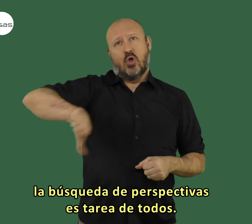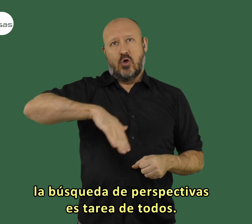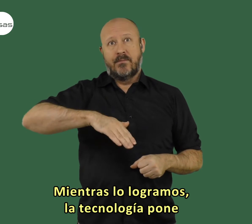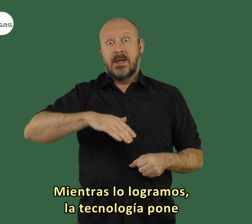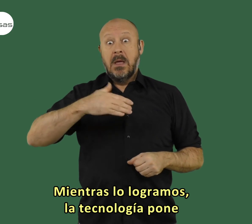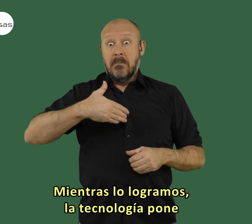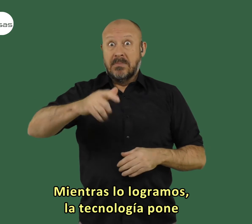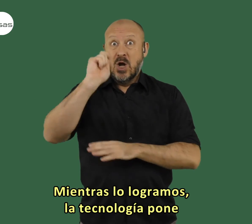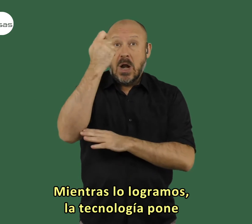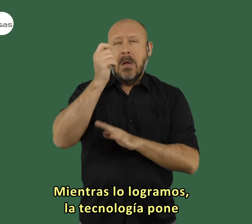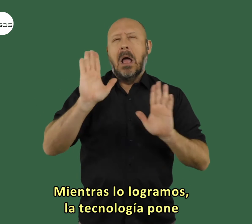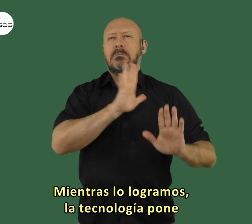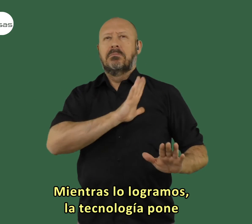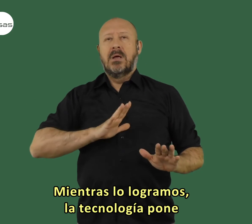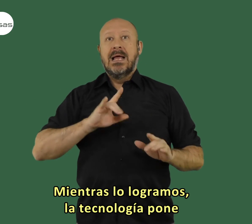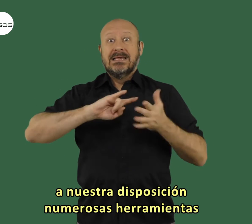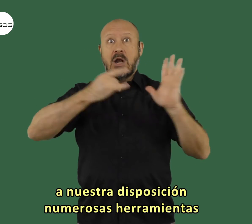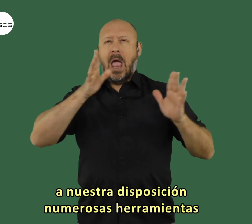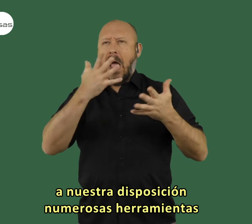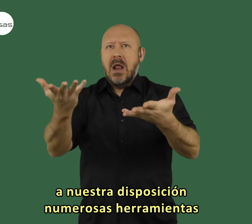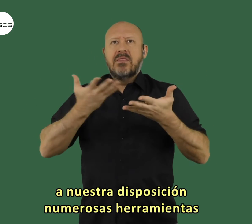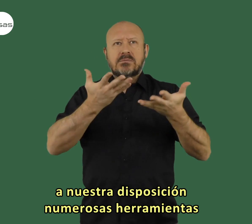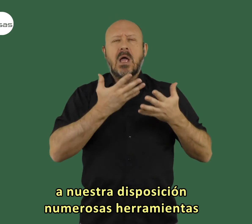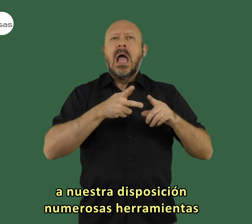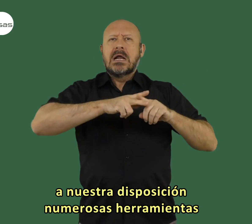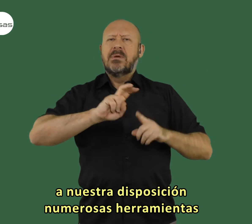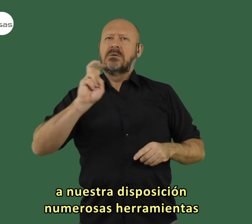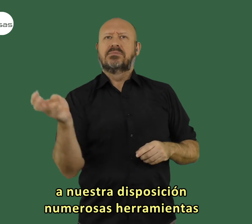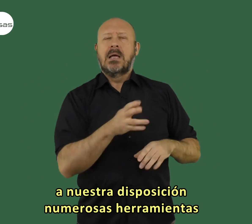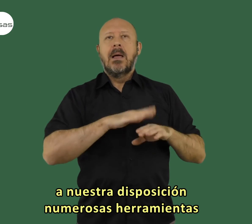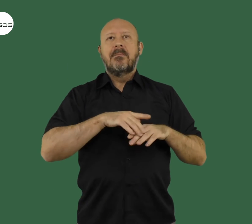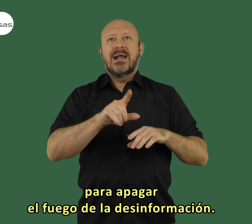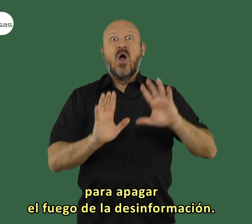de todos. Mientras lo logramos, la tecnología pone a nuestra disposición